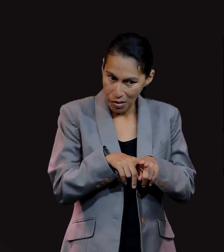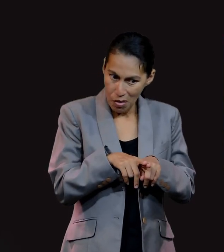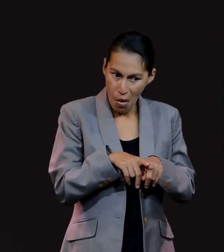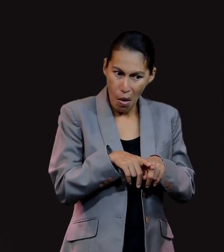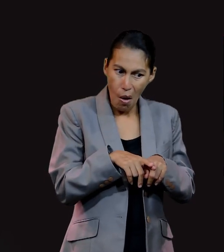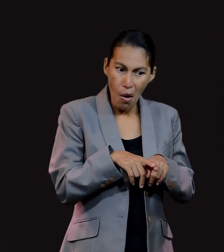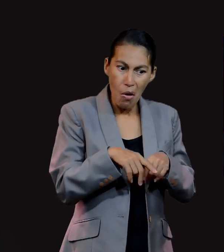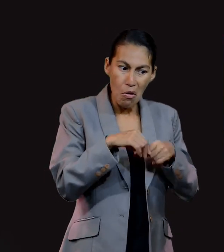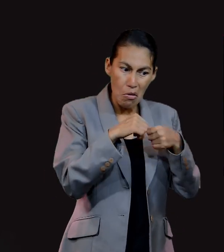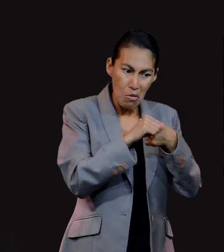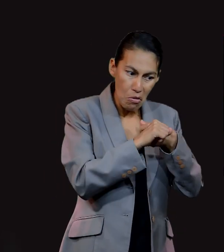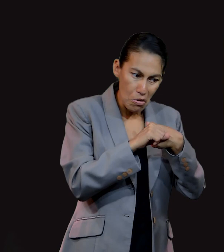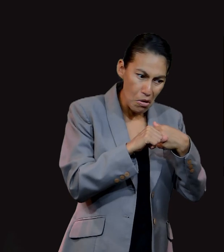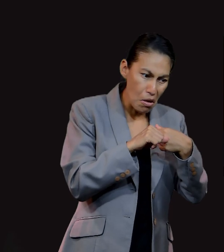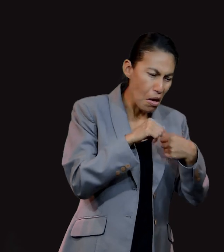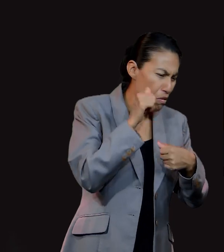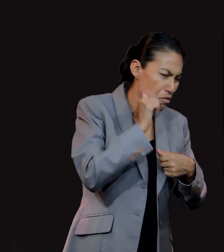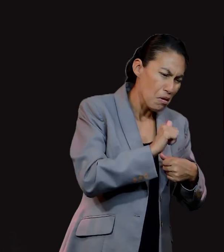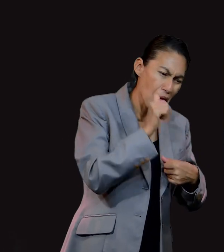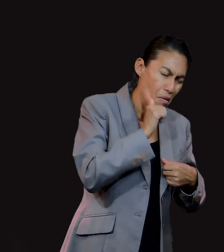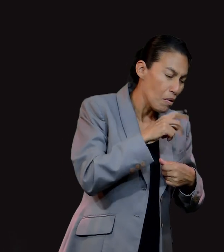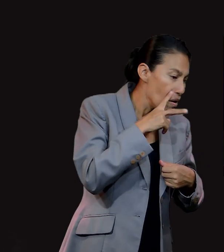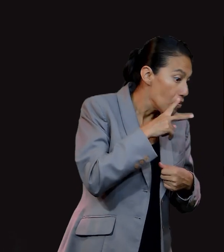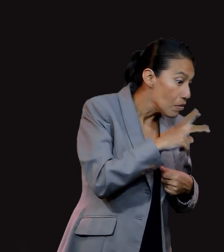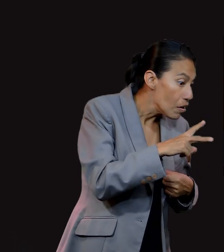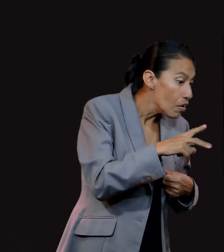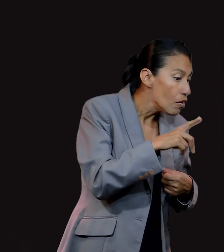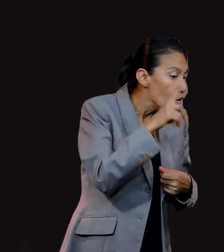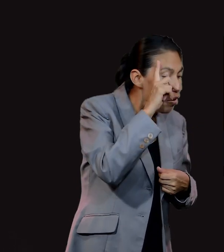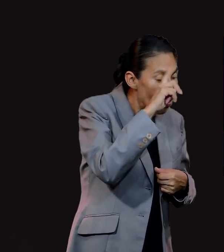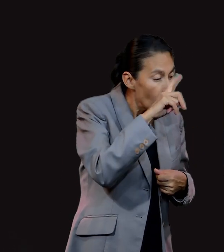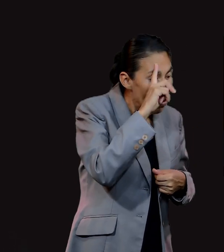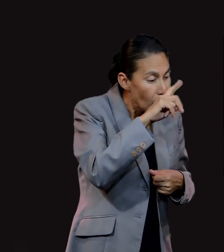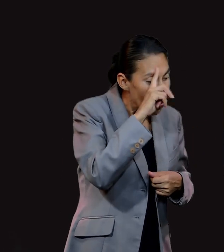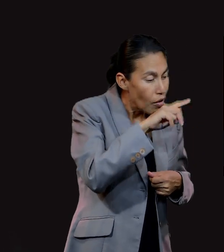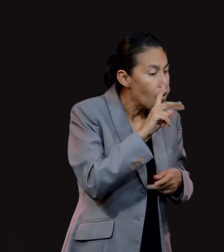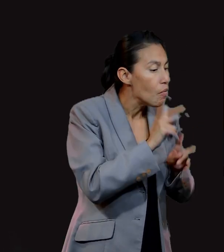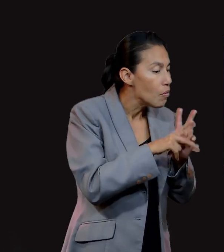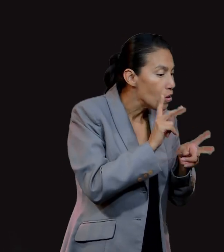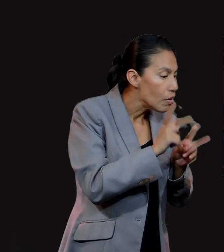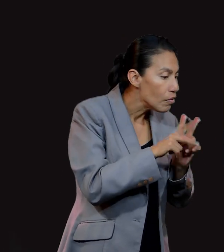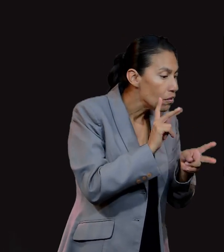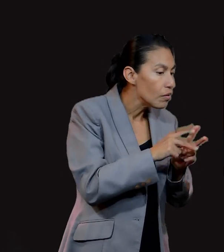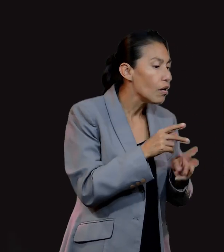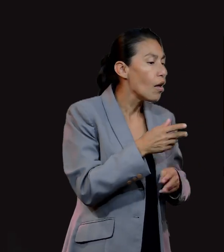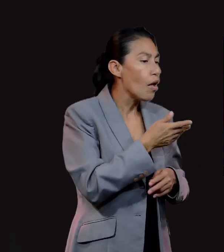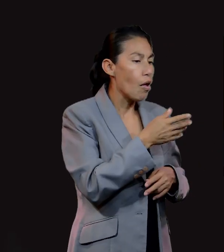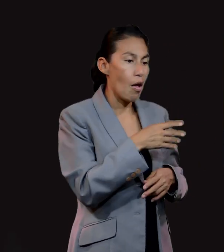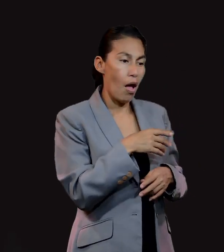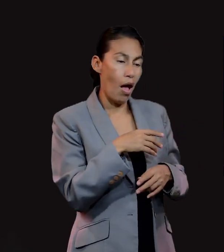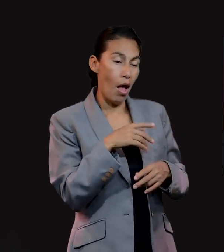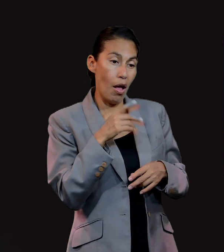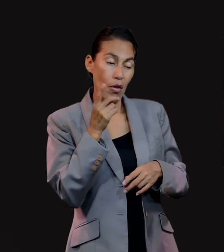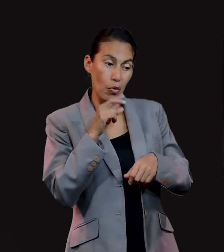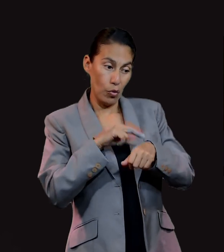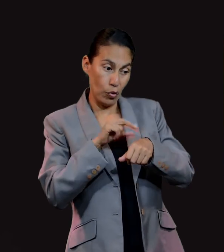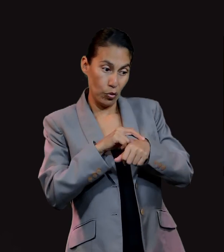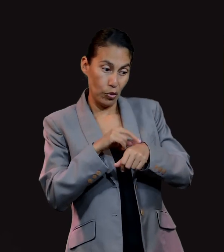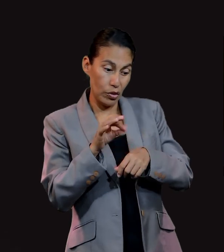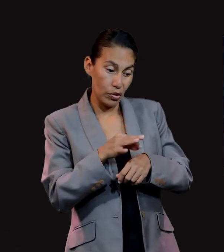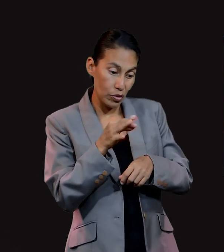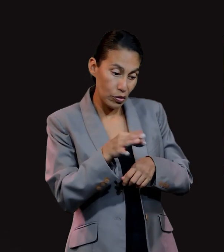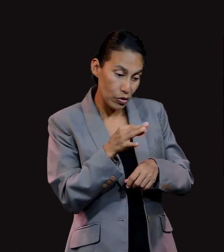estuvo ahí en toda tu operación incluso conversando y dando algunas instrucciones